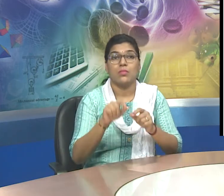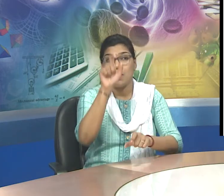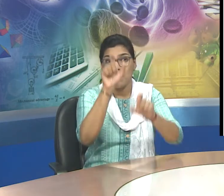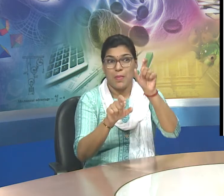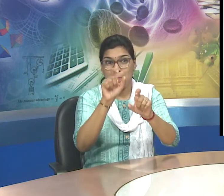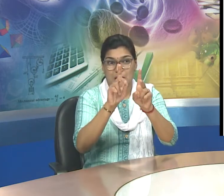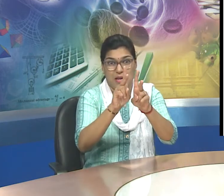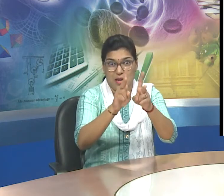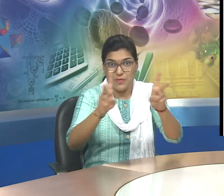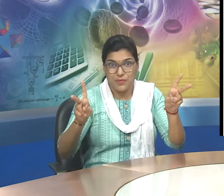नेशनैलिटी